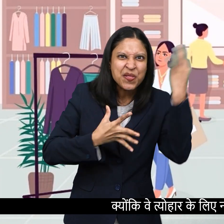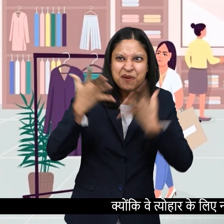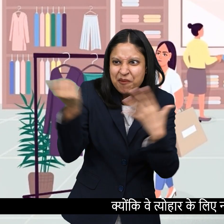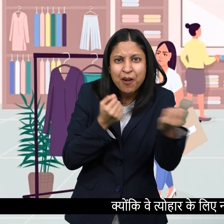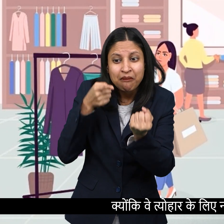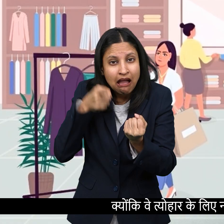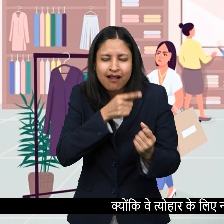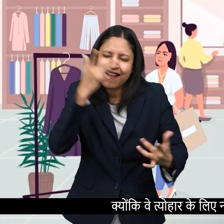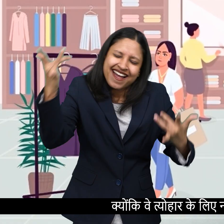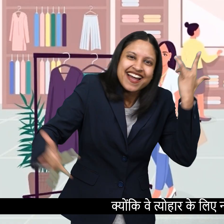कपड़े खरीदने वाले थे।